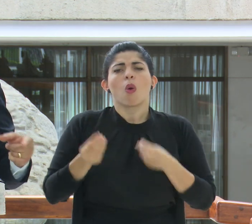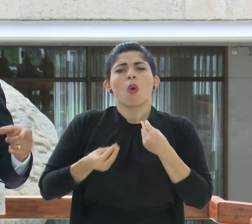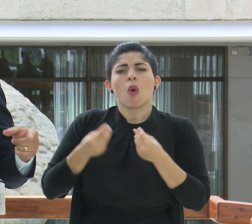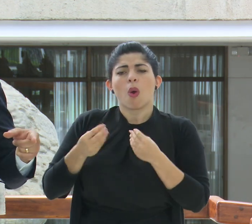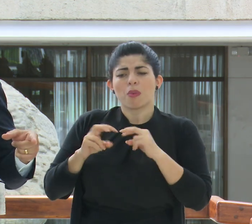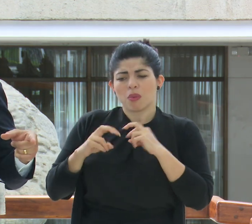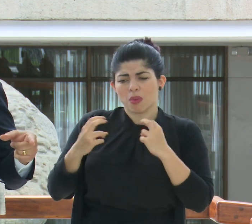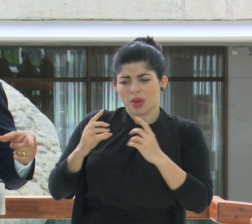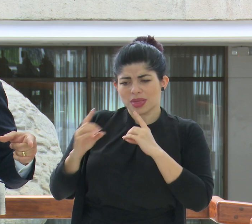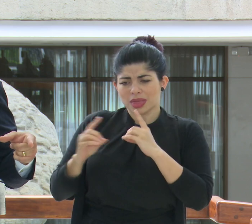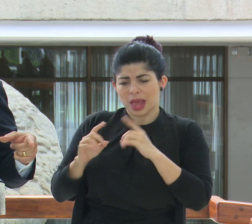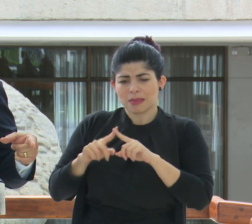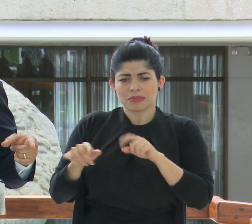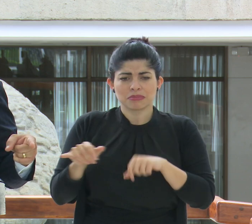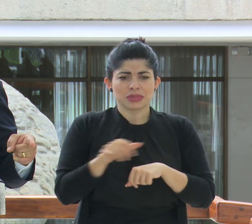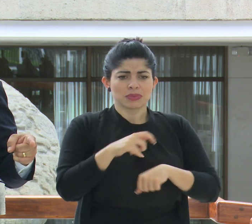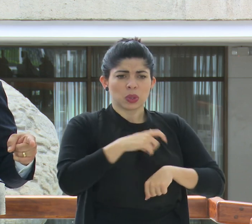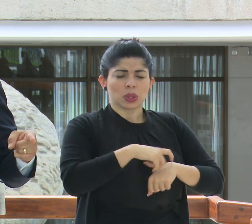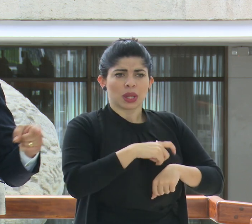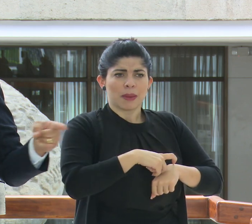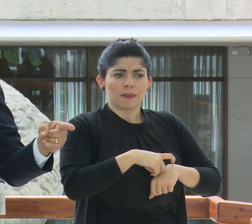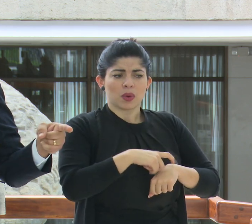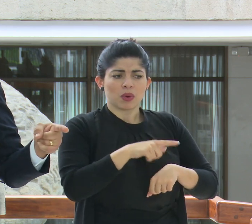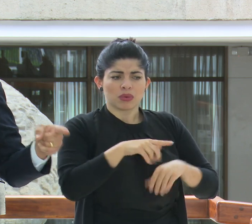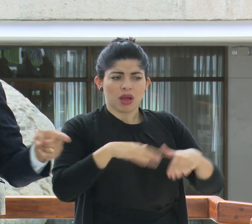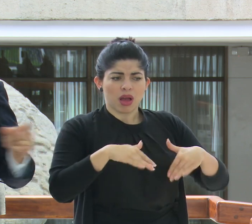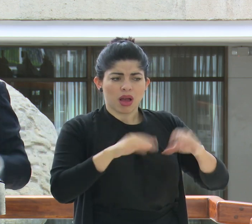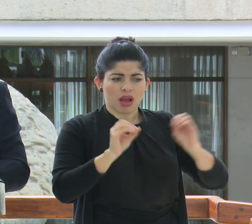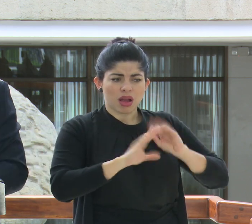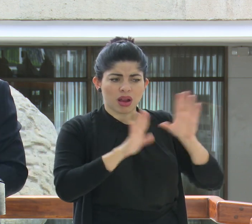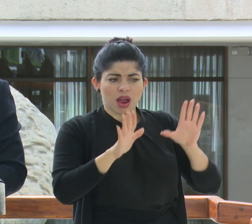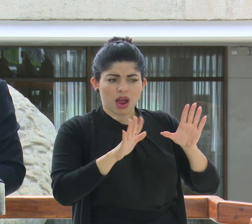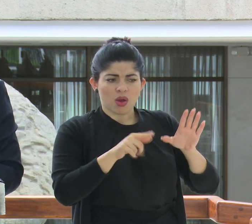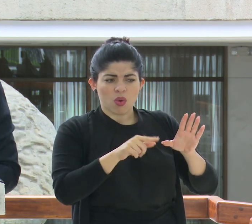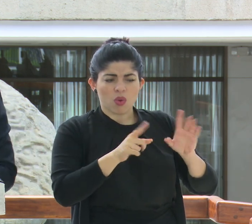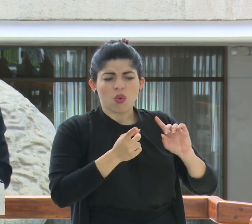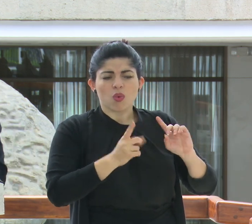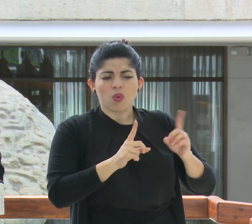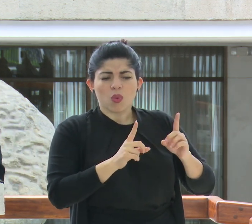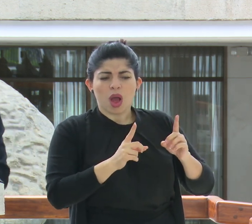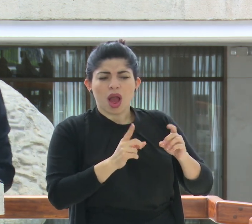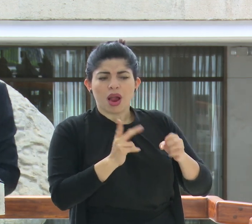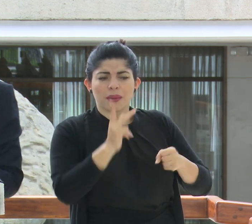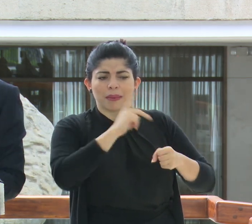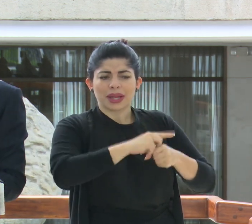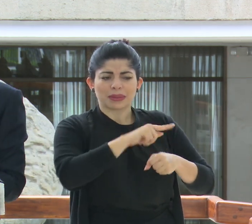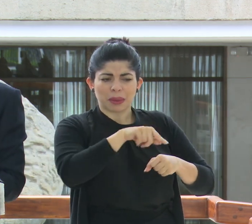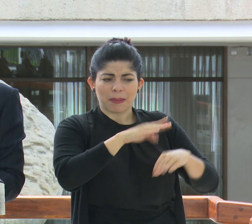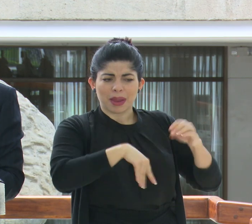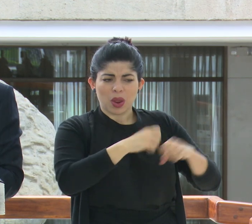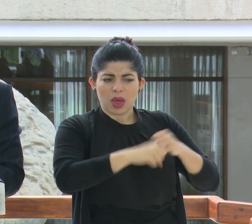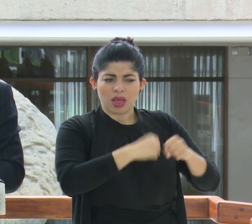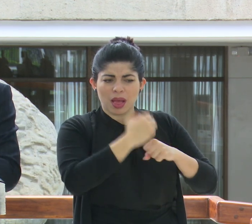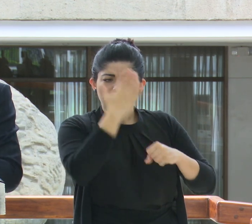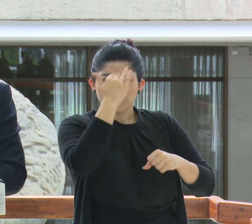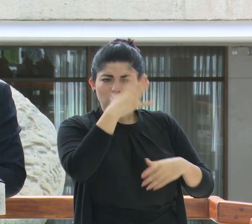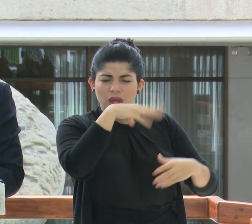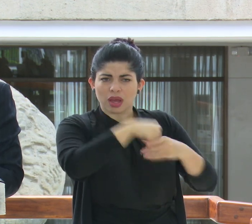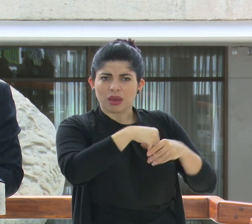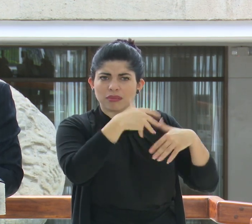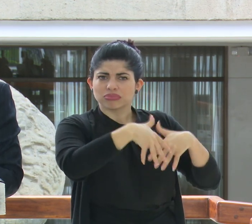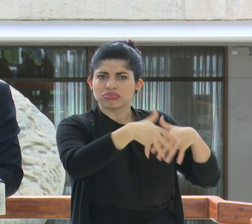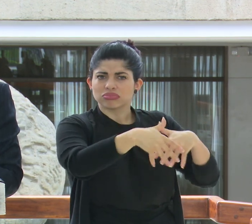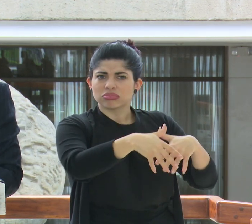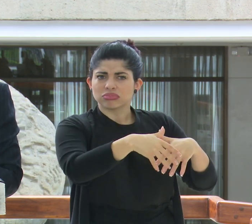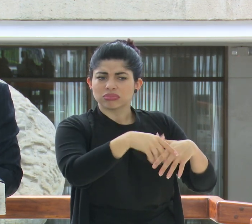sentados dialogando al mismo tiempo que no hay claridad de cómo, de cuál es la participación de estos menores en el movimiento en cuanto a